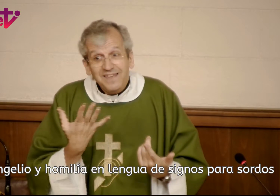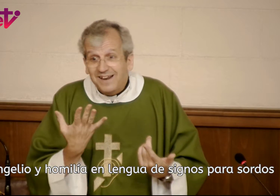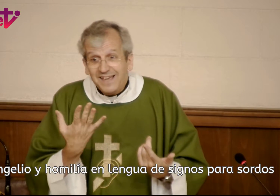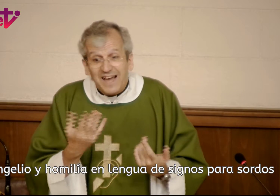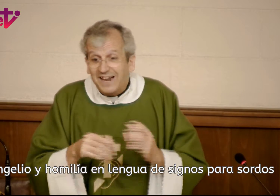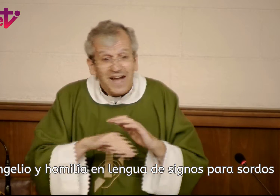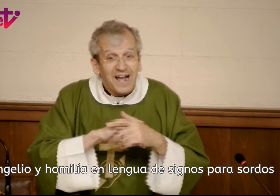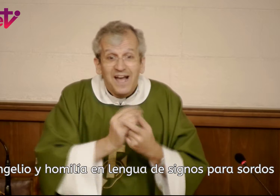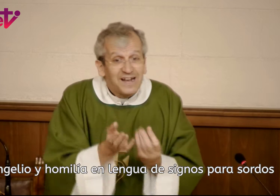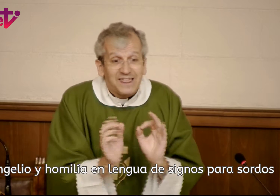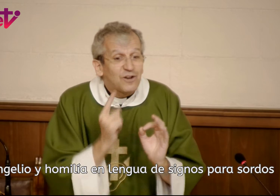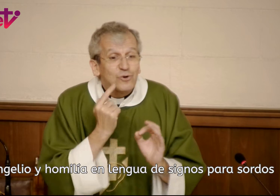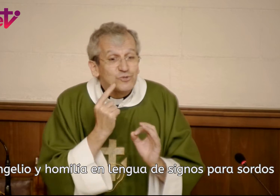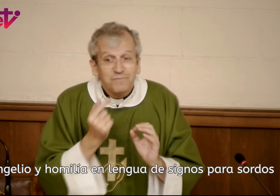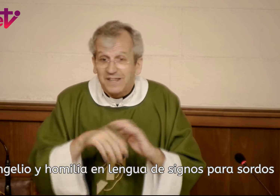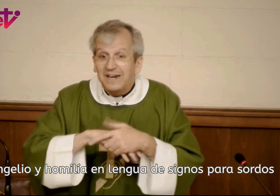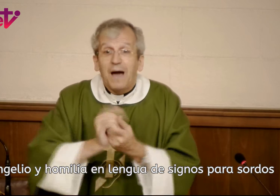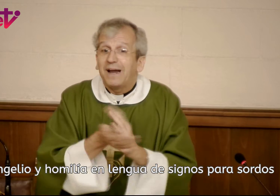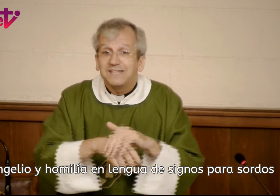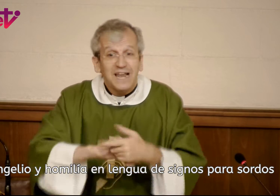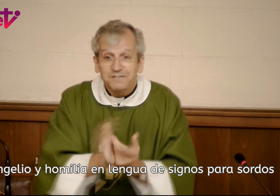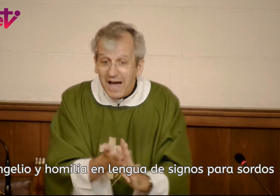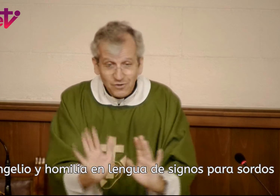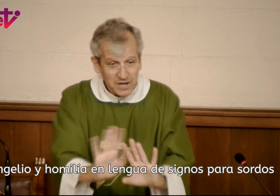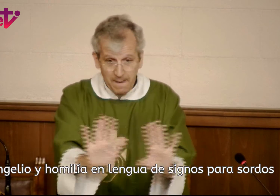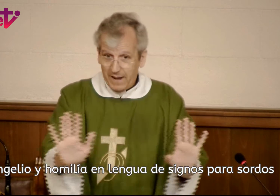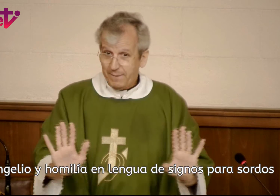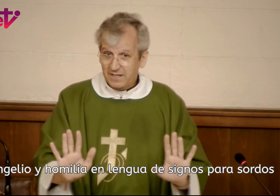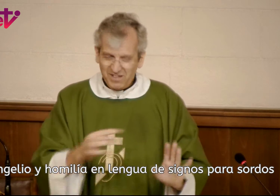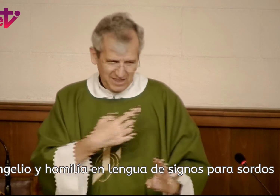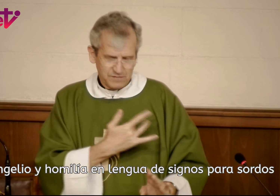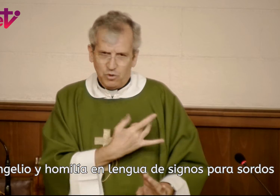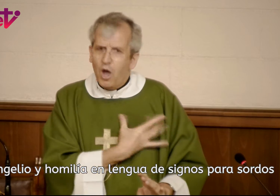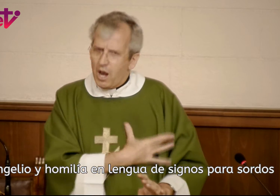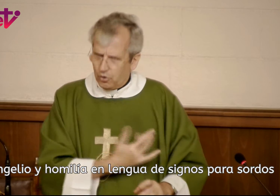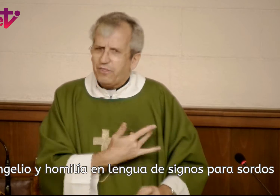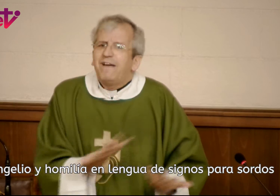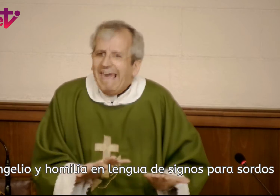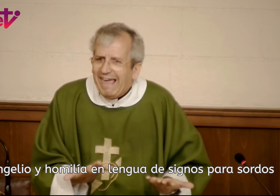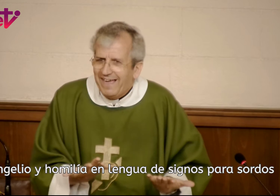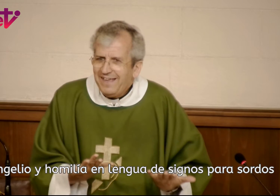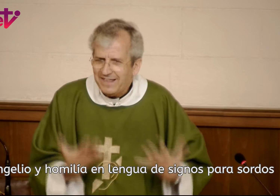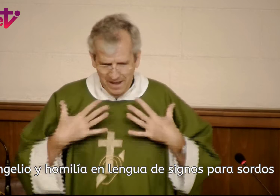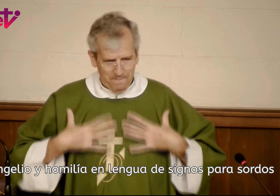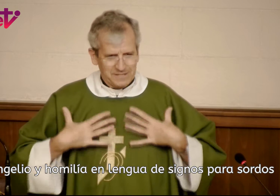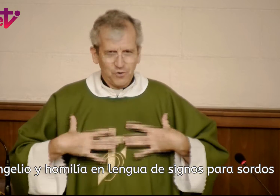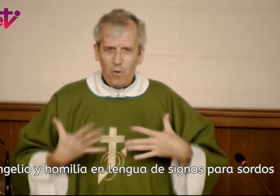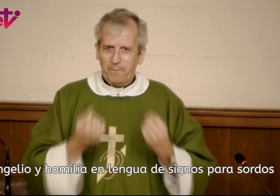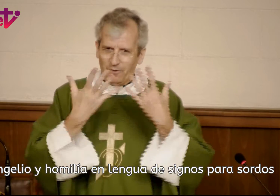fácil a hacer costumbre, es decir, lavarse las manos para aparentemente, y dices, bueno, ¿el corazón qué? Es decir, vas muy guapo por